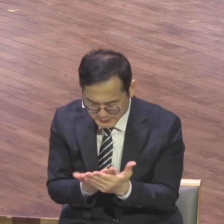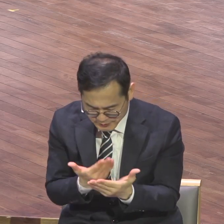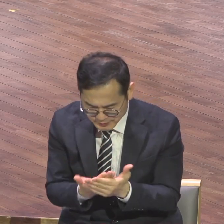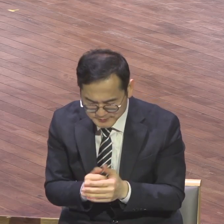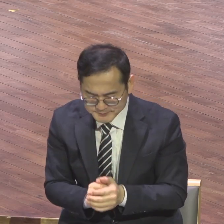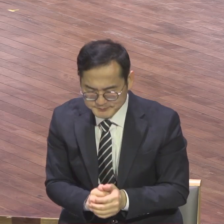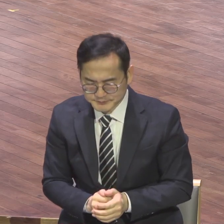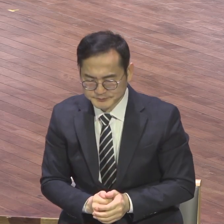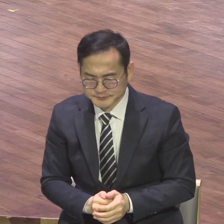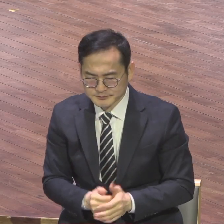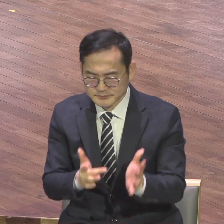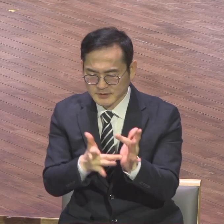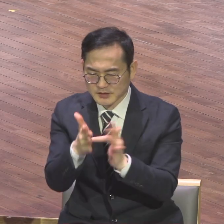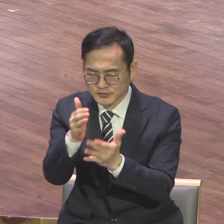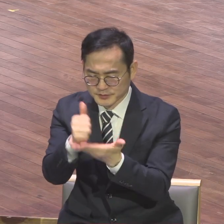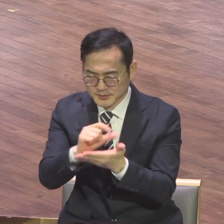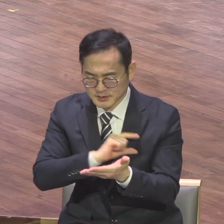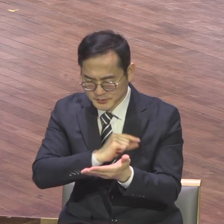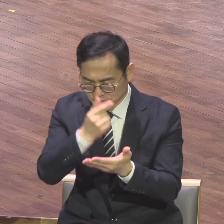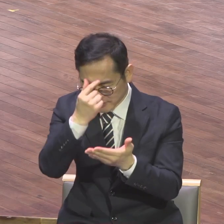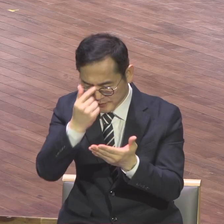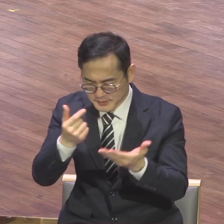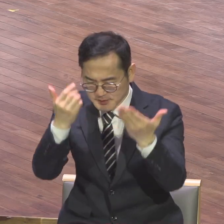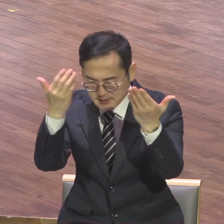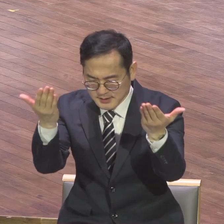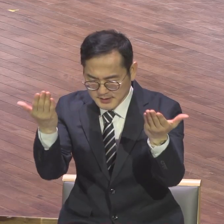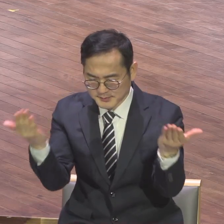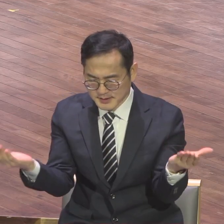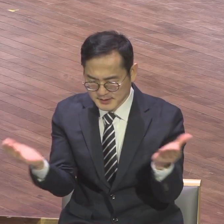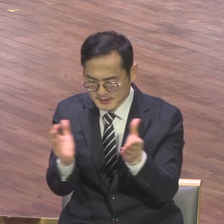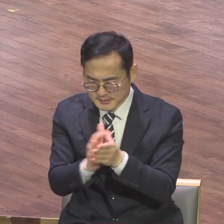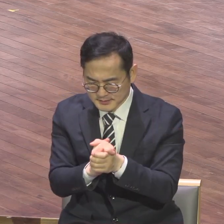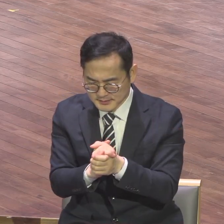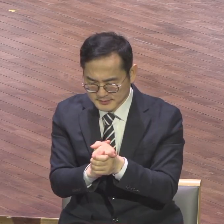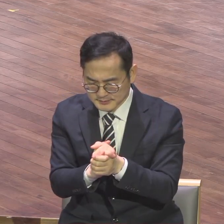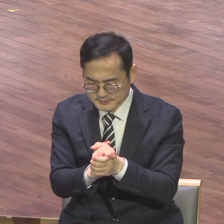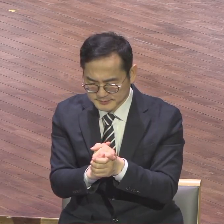하여 주옵소서. 예수 이름 받들어 기도합니다. 아멘.